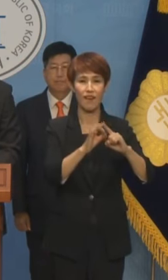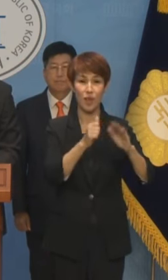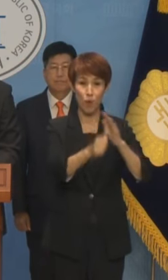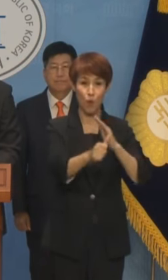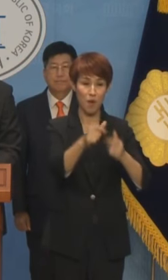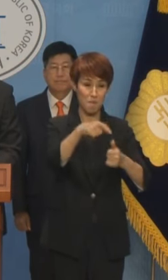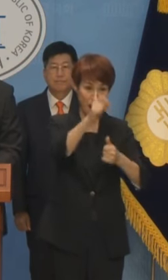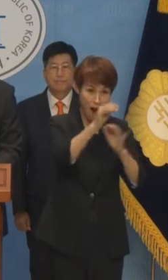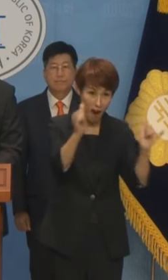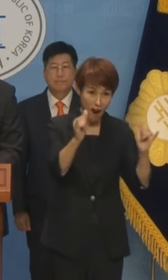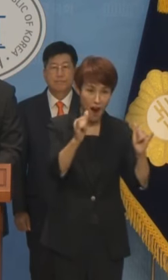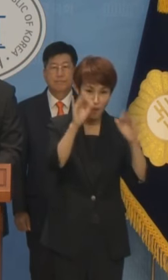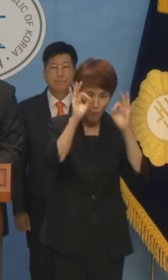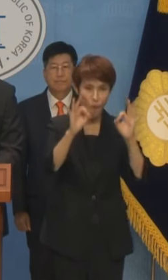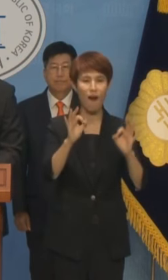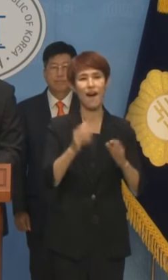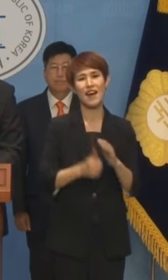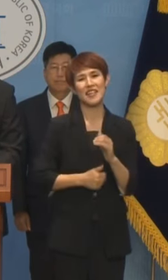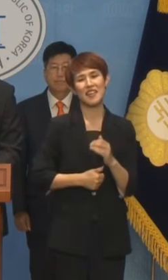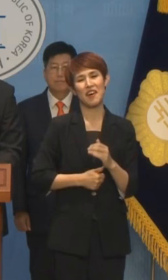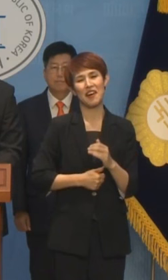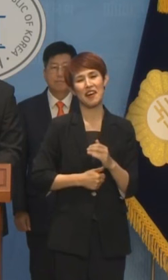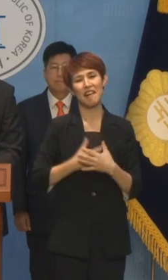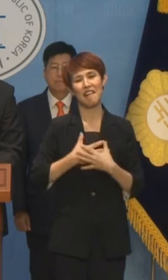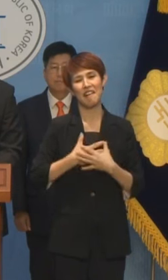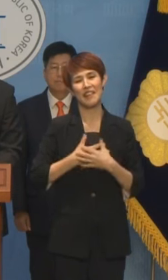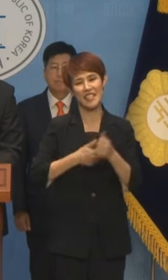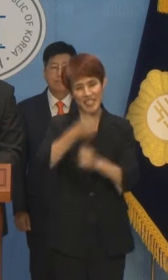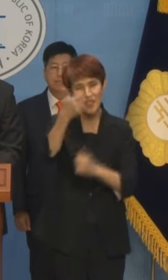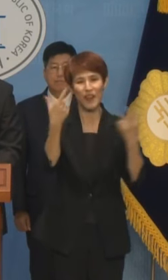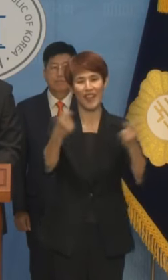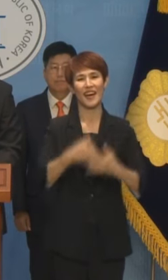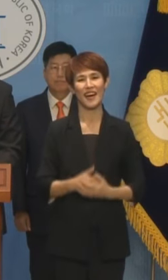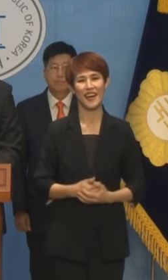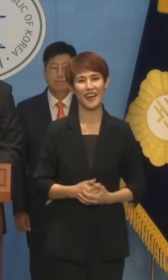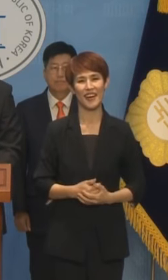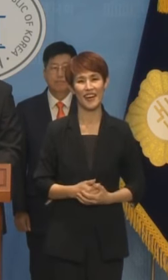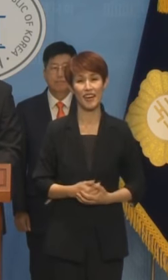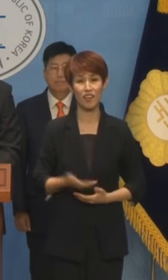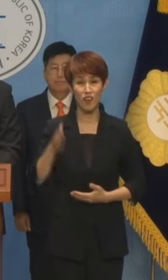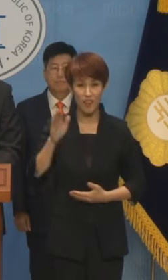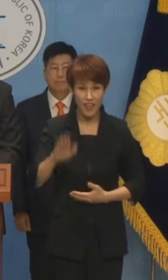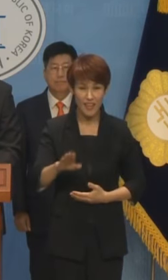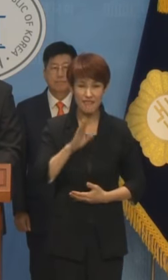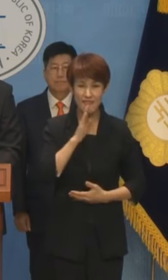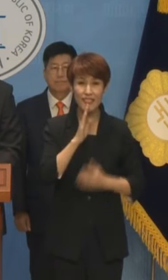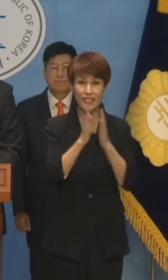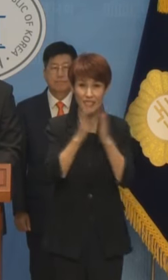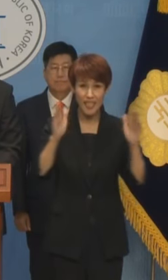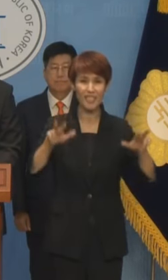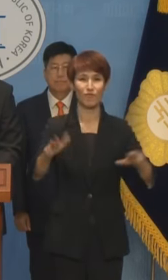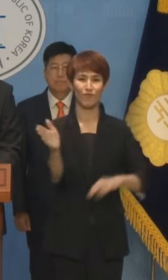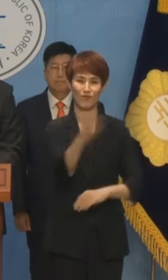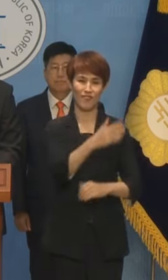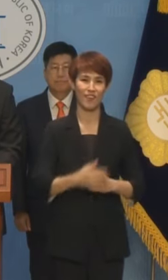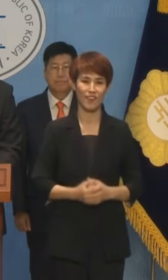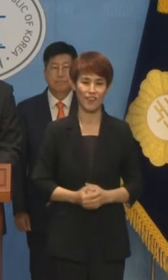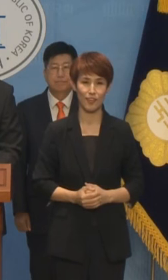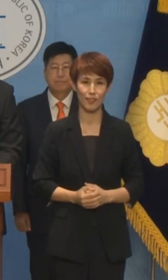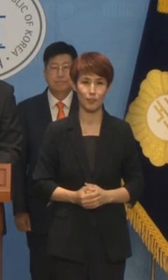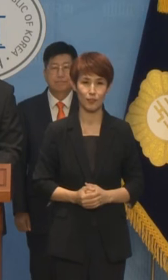우리는 승리하였다고 자부하며 웃을 수 있었습니다. 하지만 본격적인 게임은 지금부터입니다.